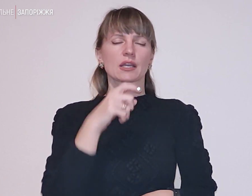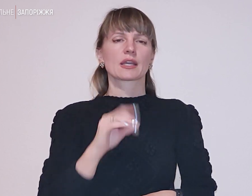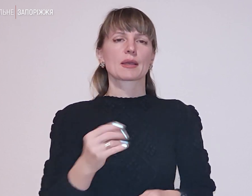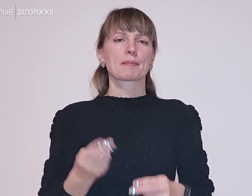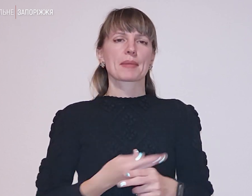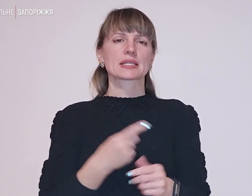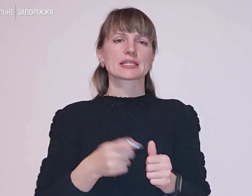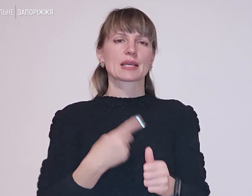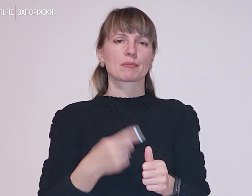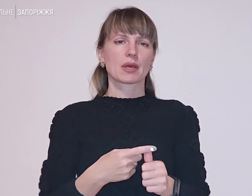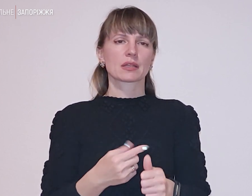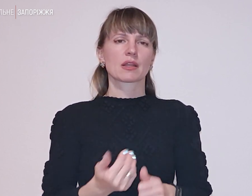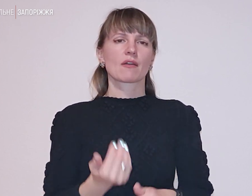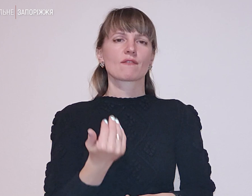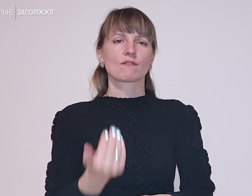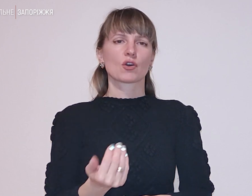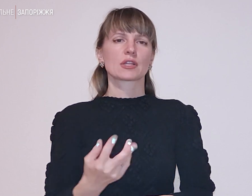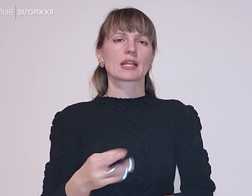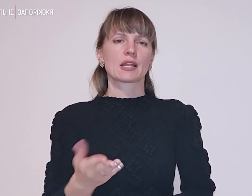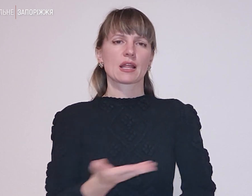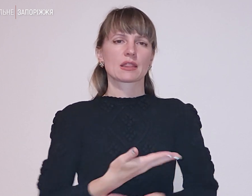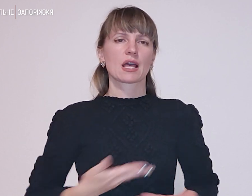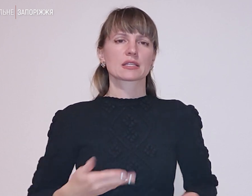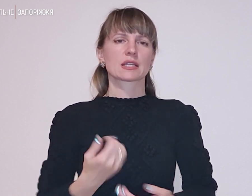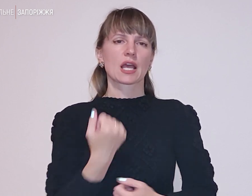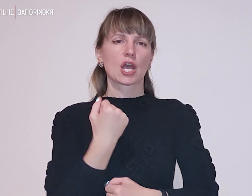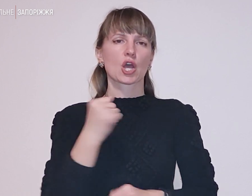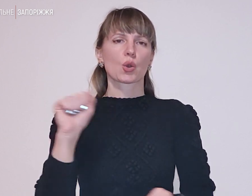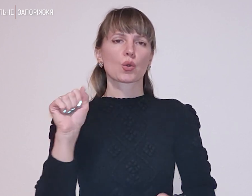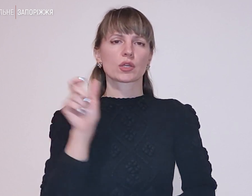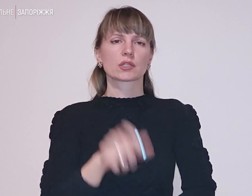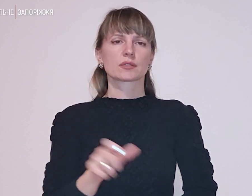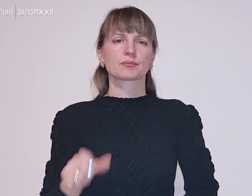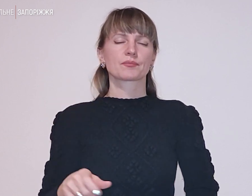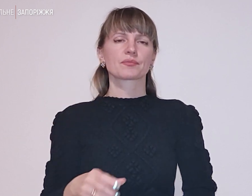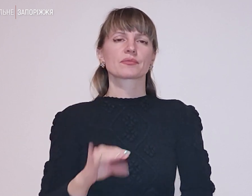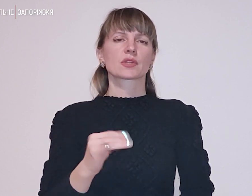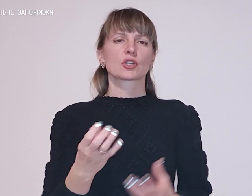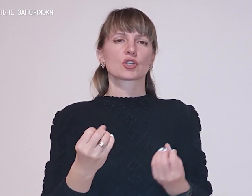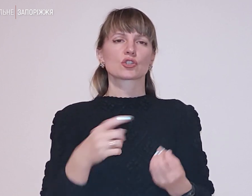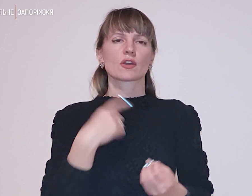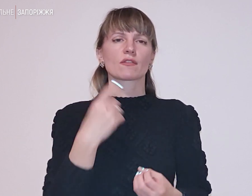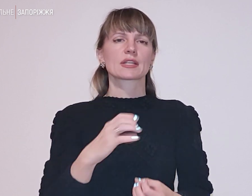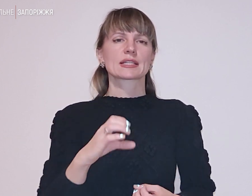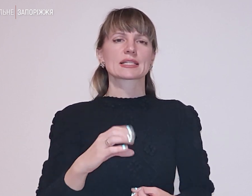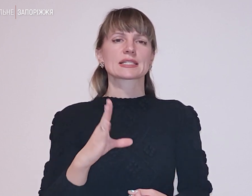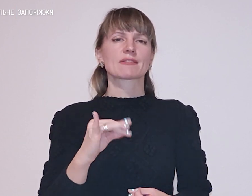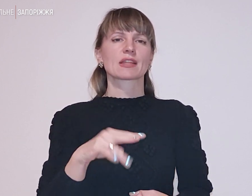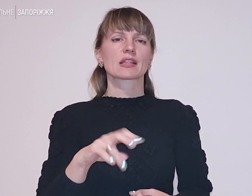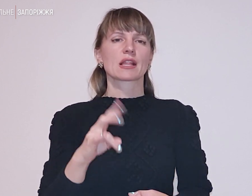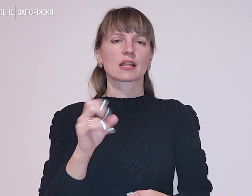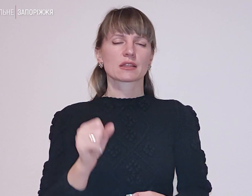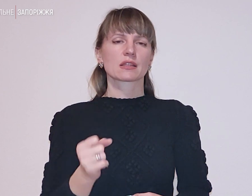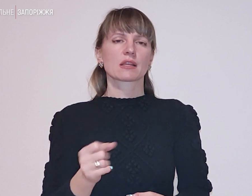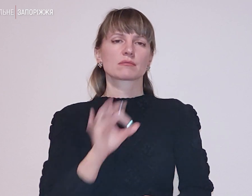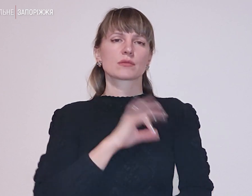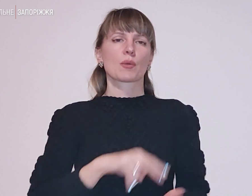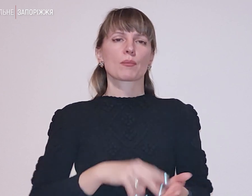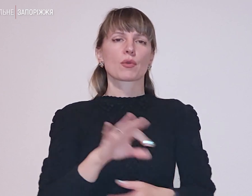імен вони для нас герої». А також, каже Світлана Демиденко, реалізували й проєкт «Про що я мрію